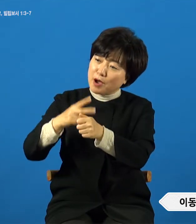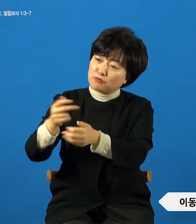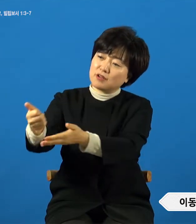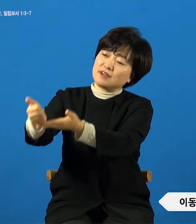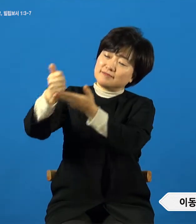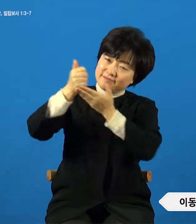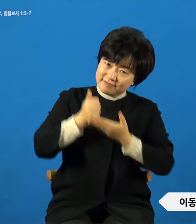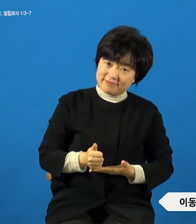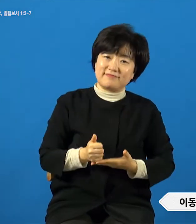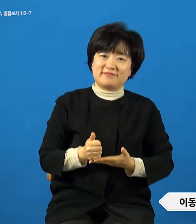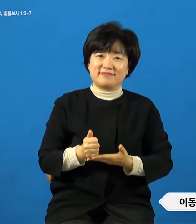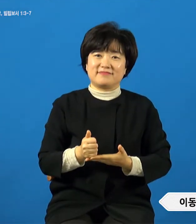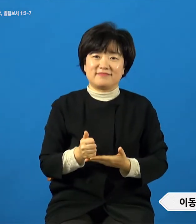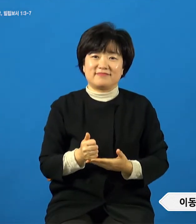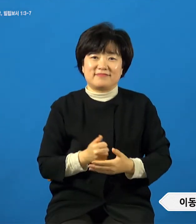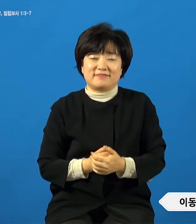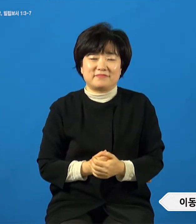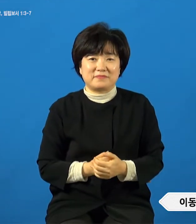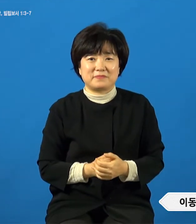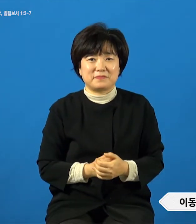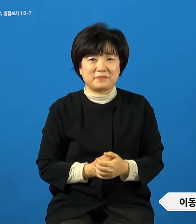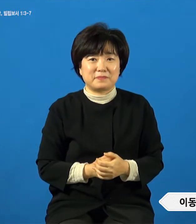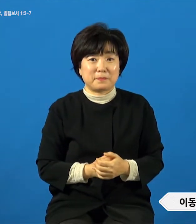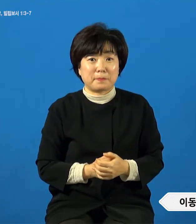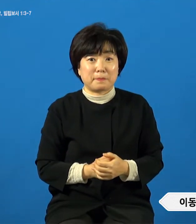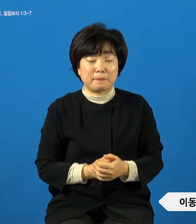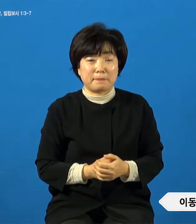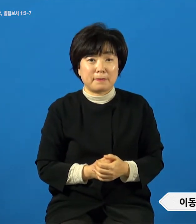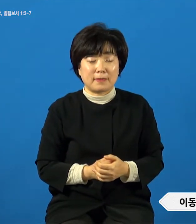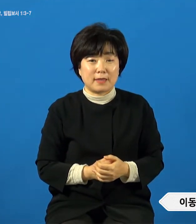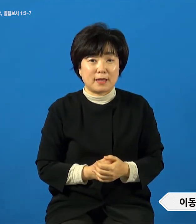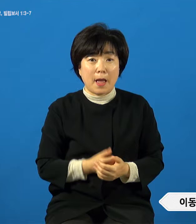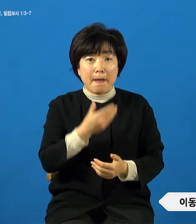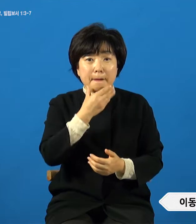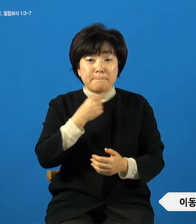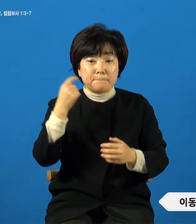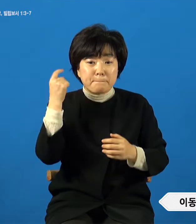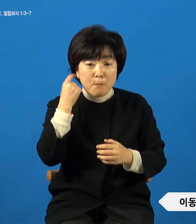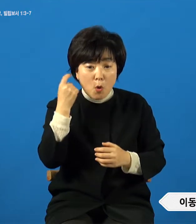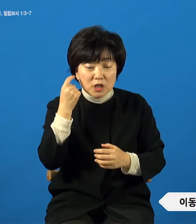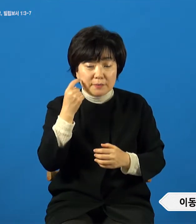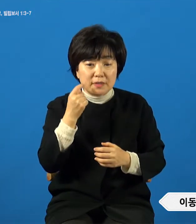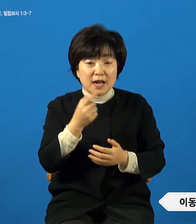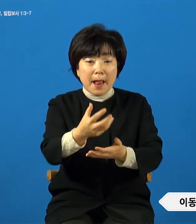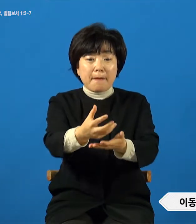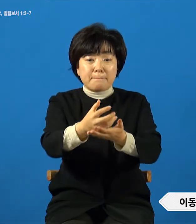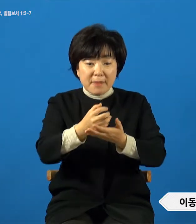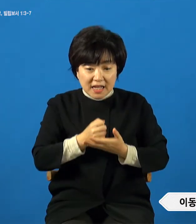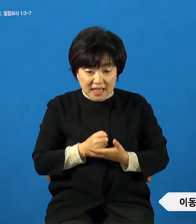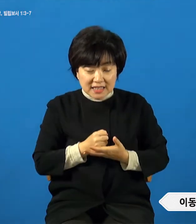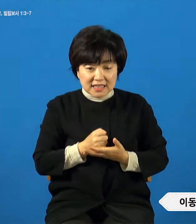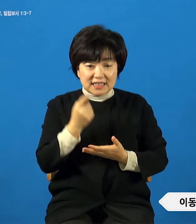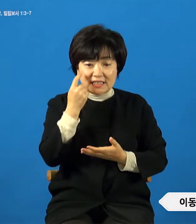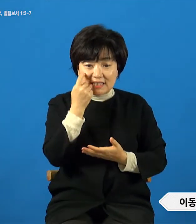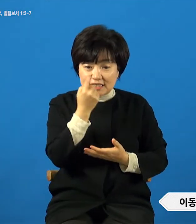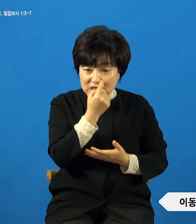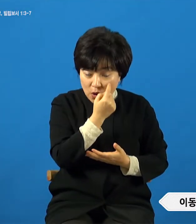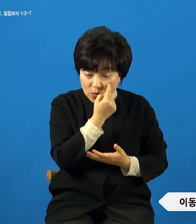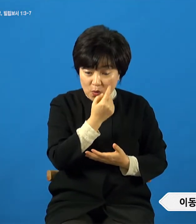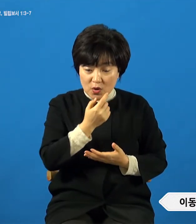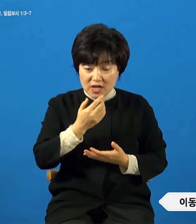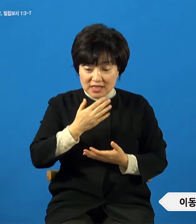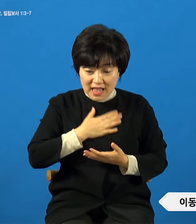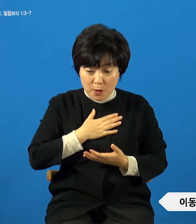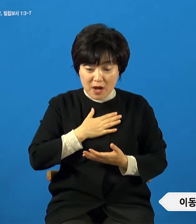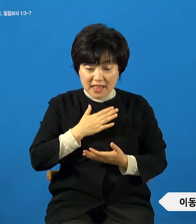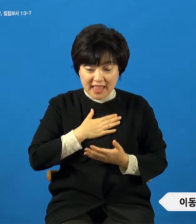바울을 청하게 되었다는 사실. 자, 여기 중요한 대목은 복음을 받아들인 증거로 그와 그 집이, 한